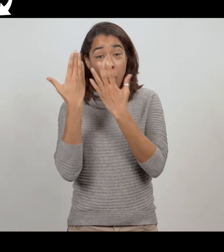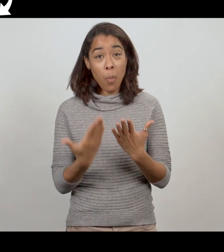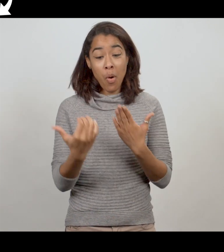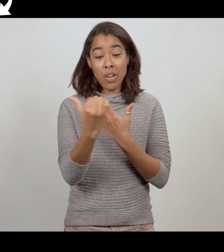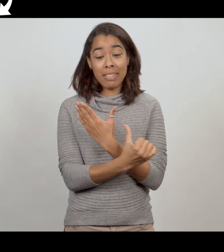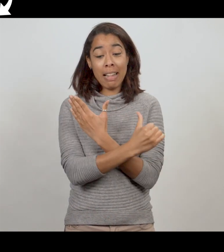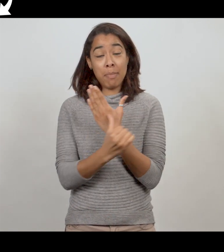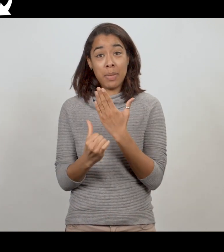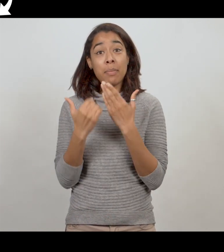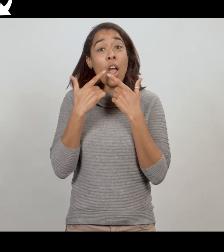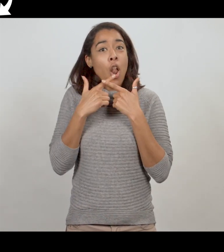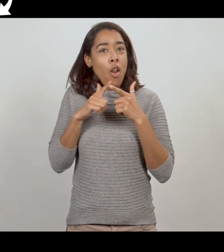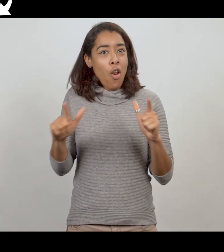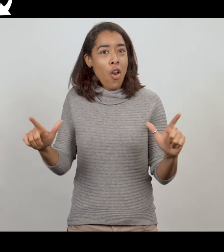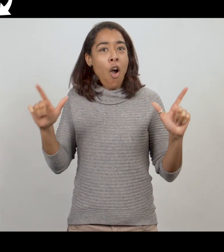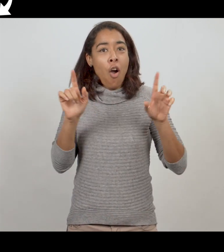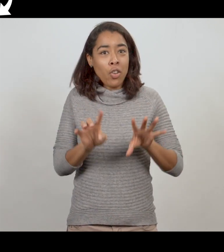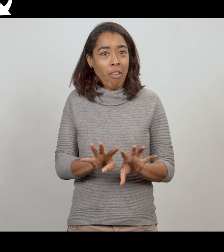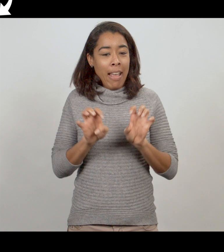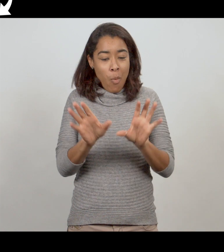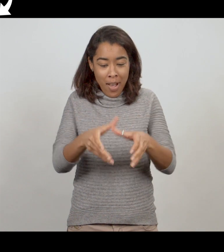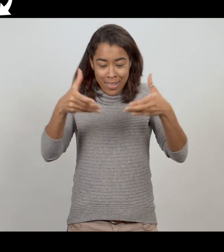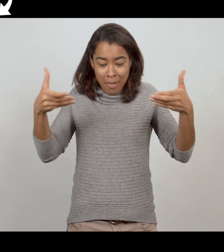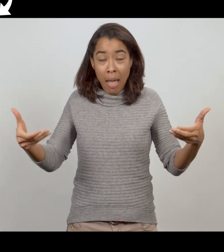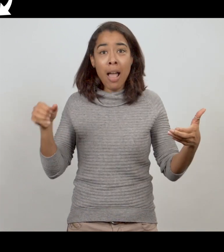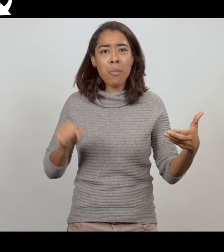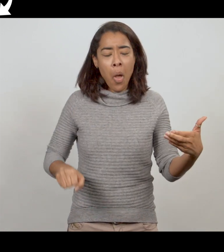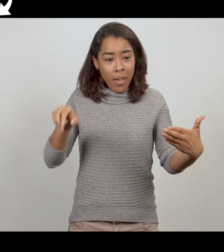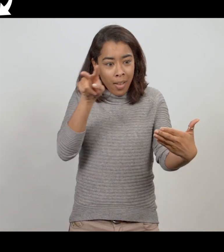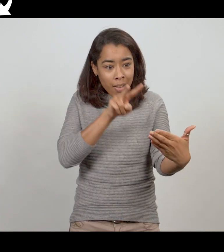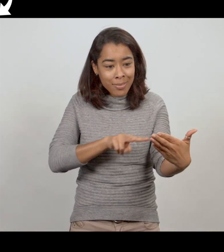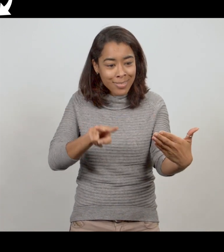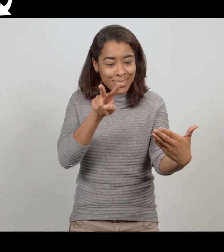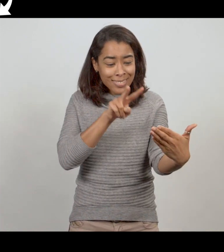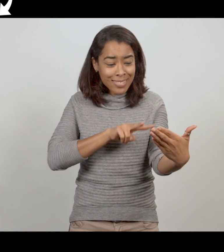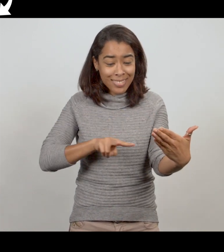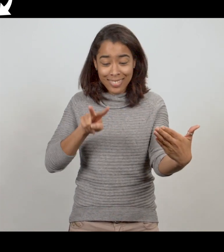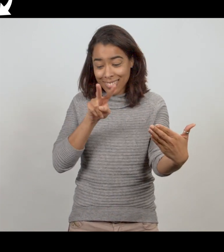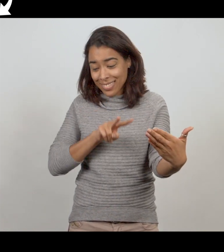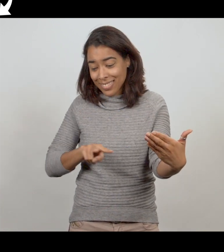d'école lui fait lire dans la grande Bible galloise.